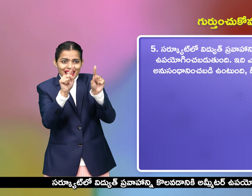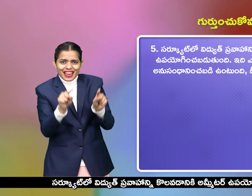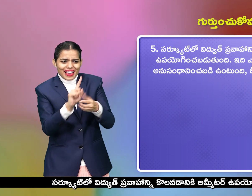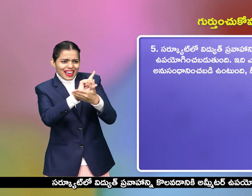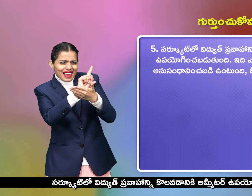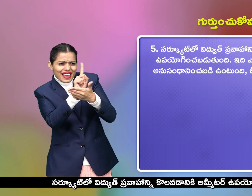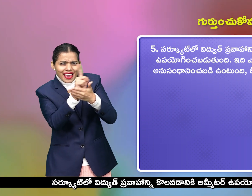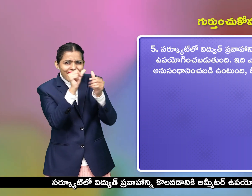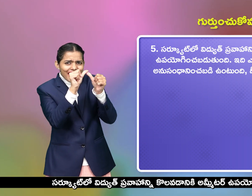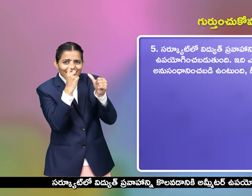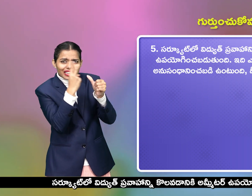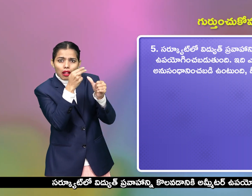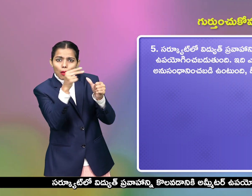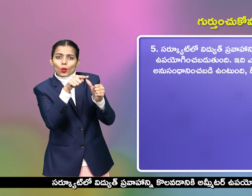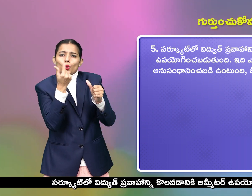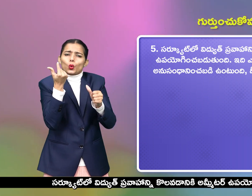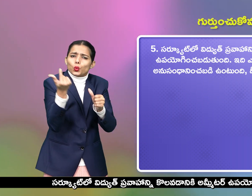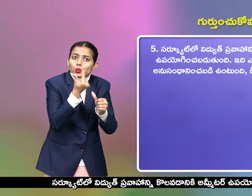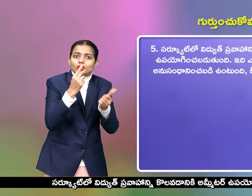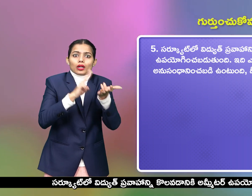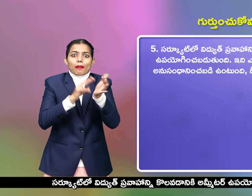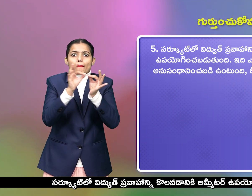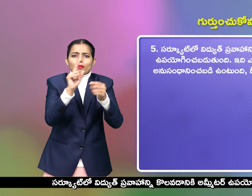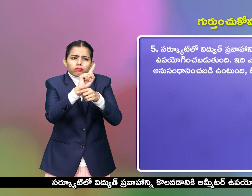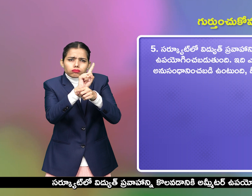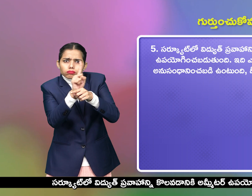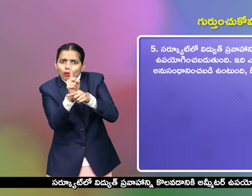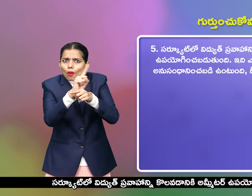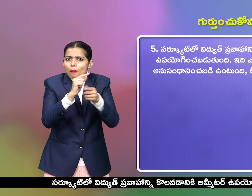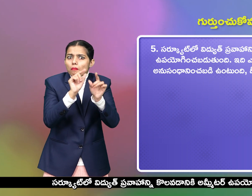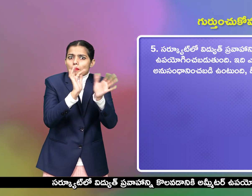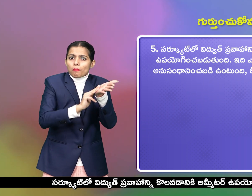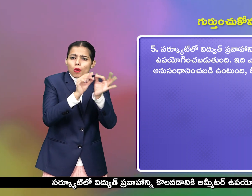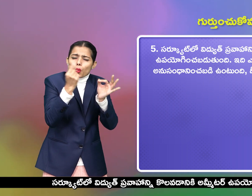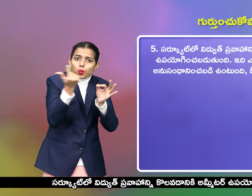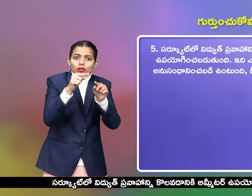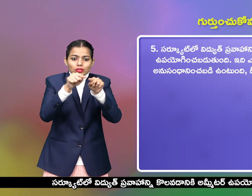సర్క్యూట్లో విద్యుత్ ప్రవాహాన్ని కొలవడానికి అమ్మీటర్ ఉపయోగించబడుతుంది.